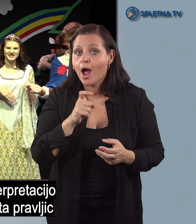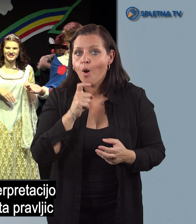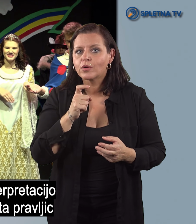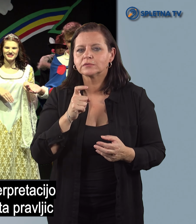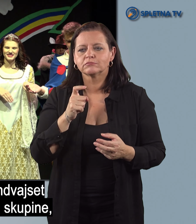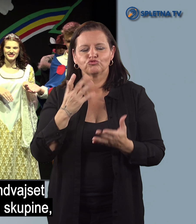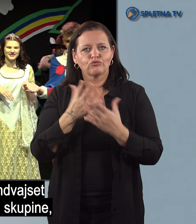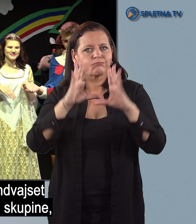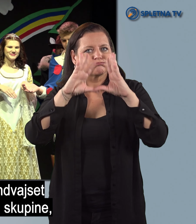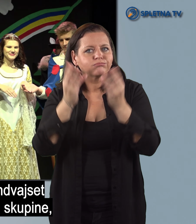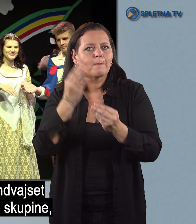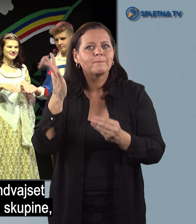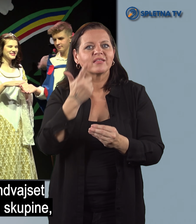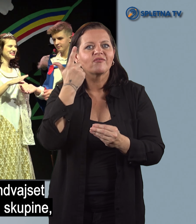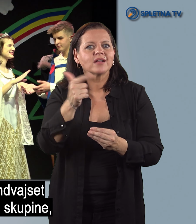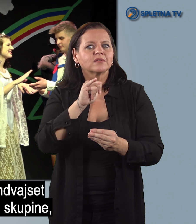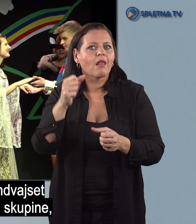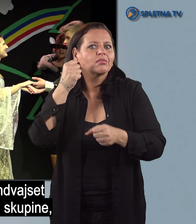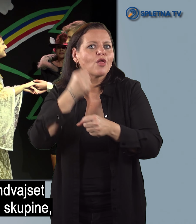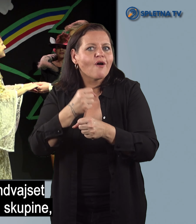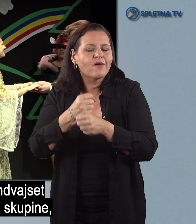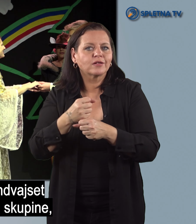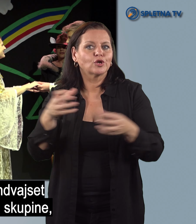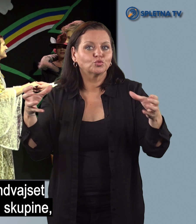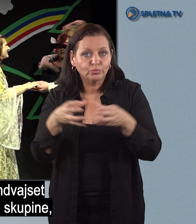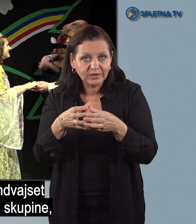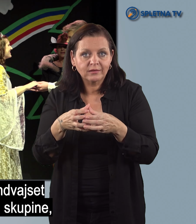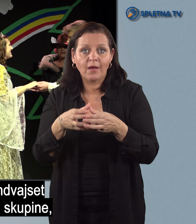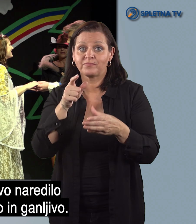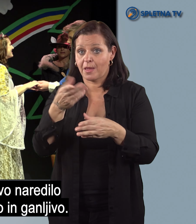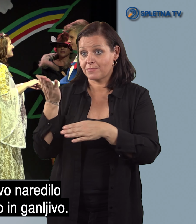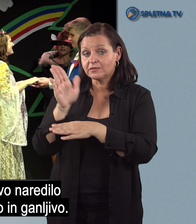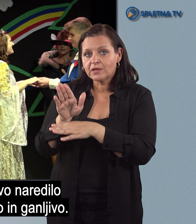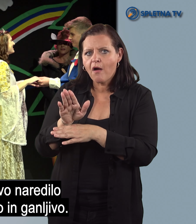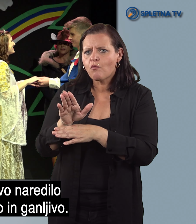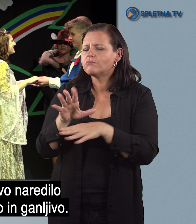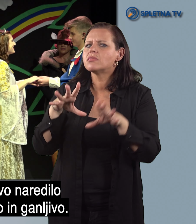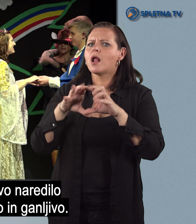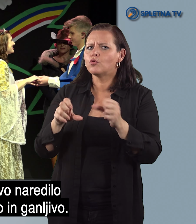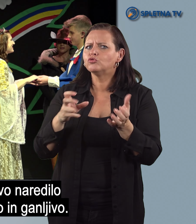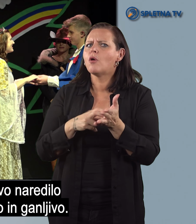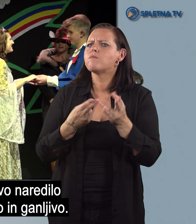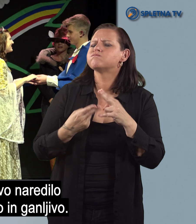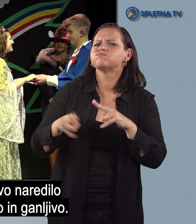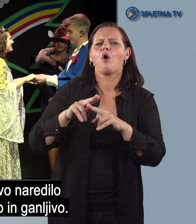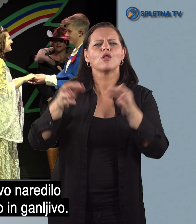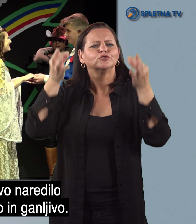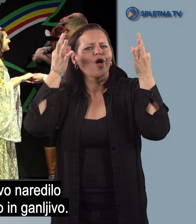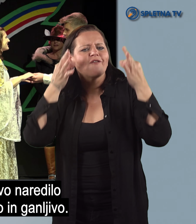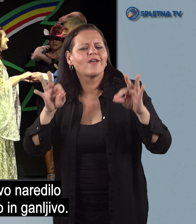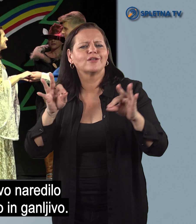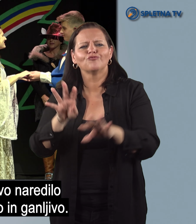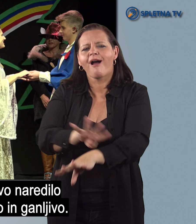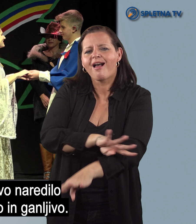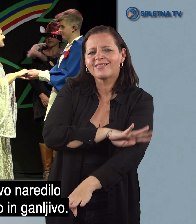delovanja skupine, kar je predstavo naredilo še bolj slovesno in ganljivo.